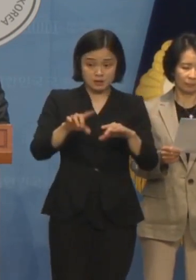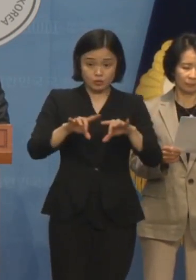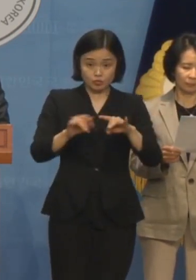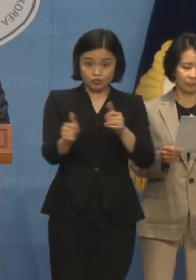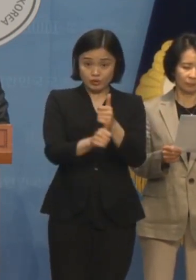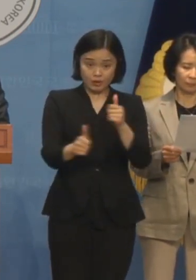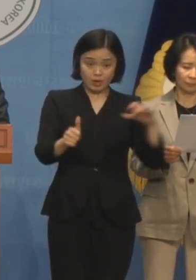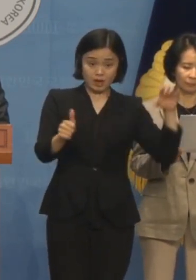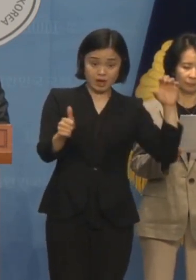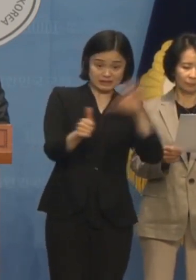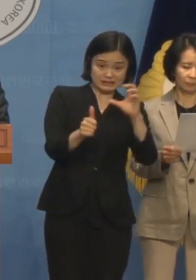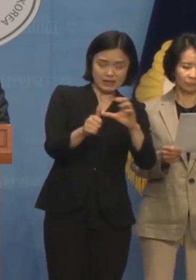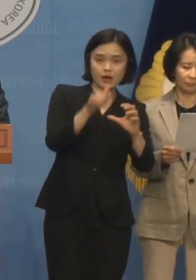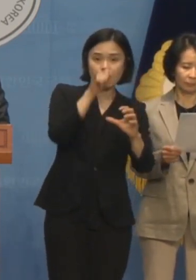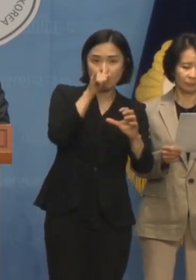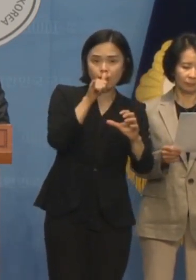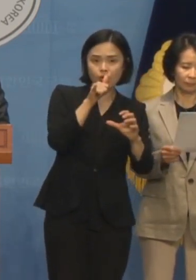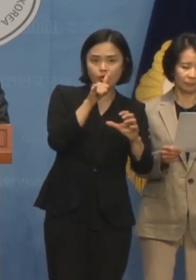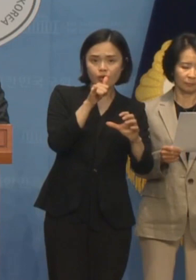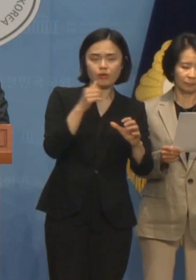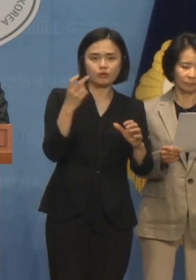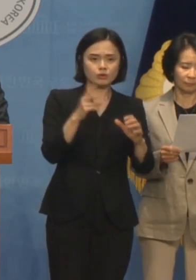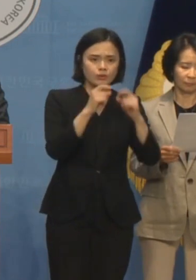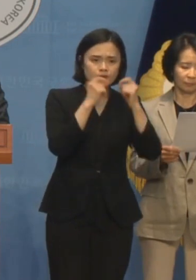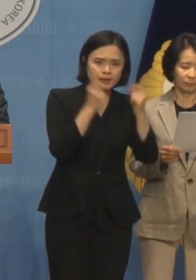사적 문제에 대해 질의했습니다.